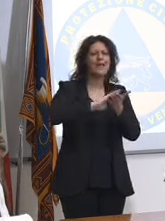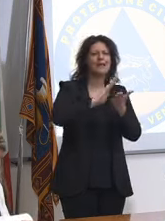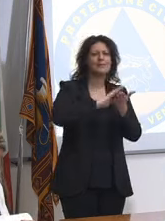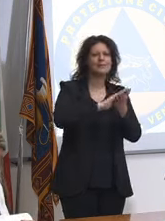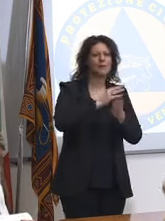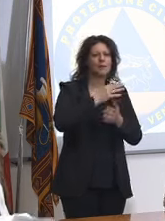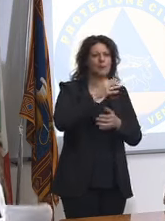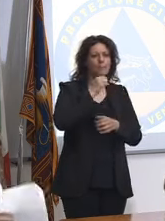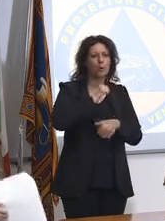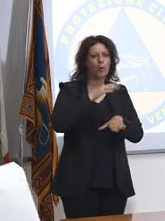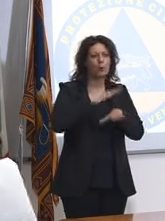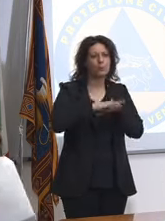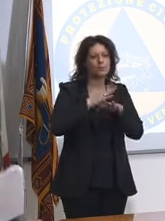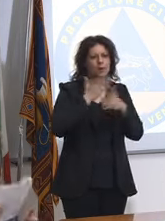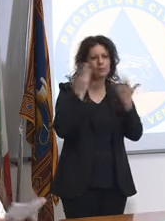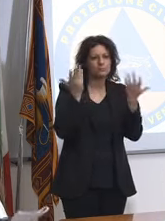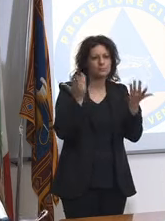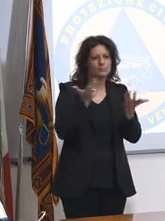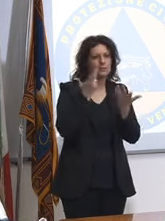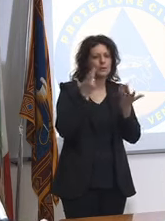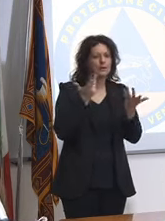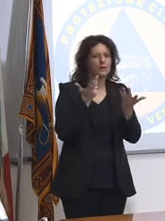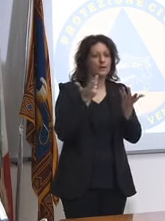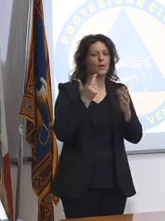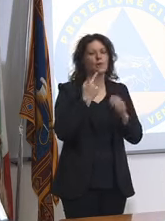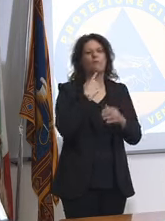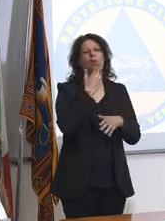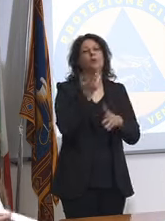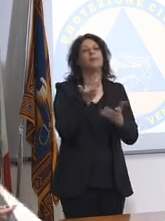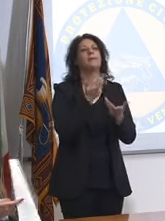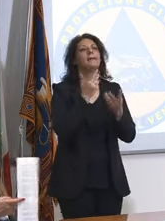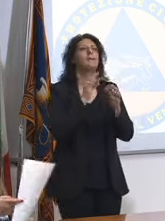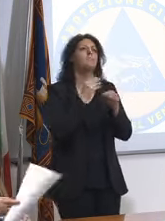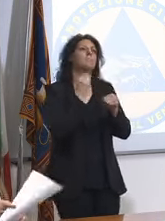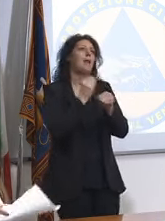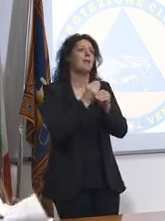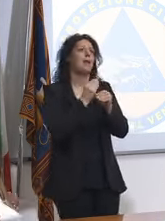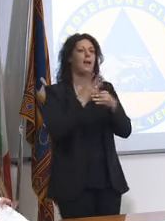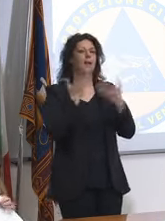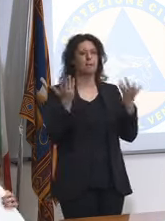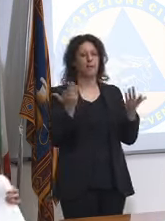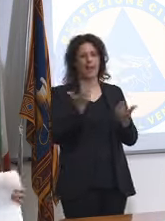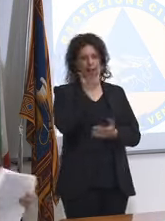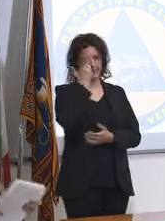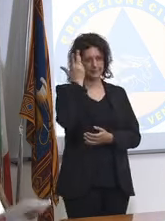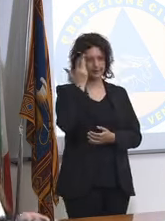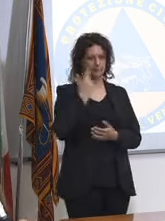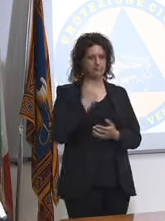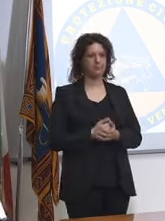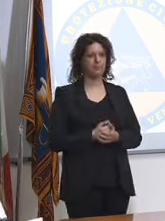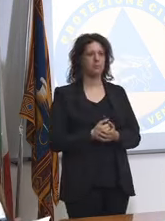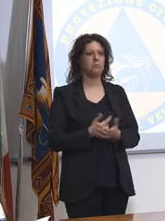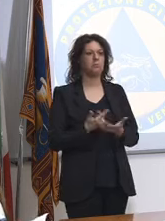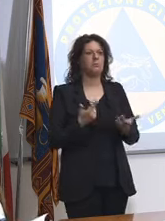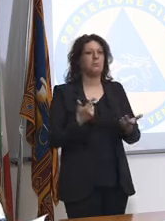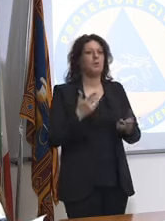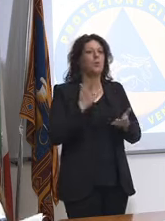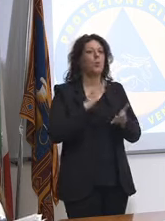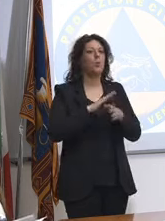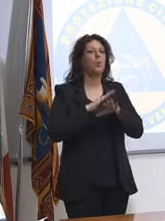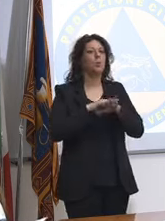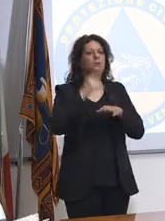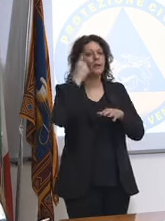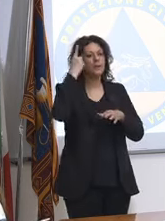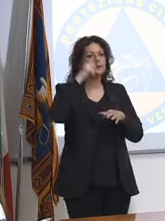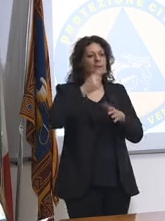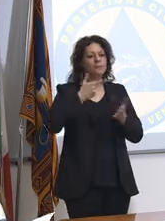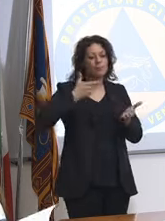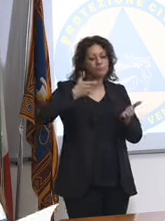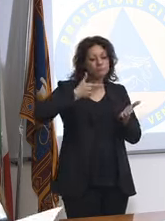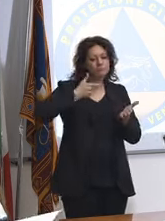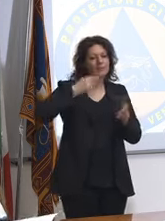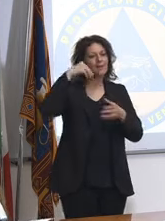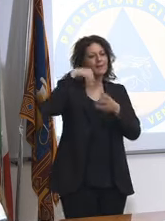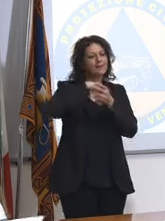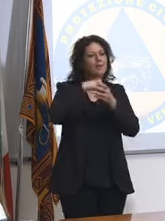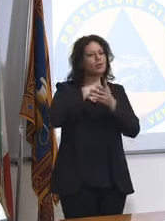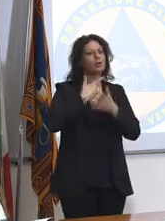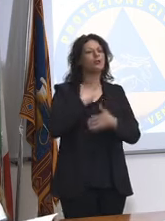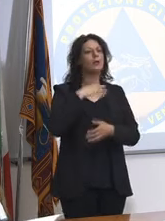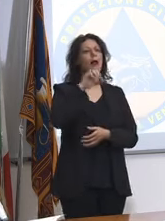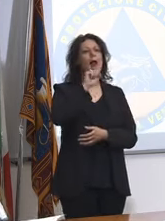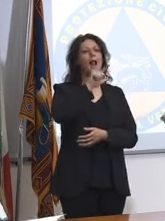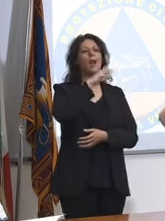una spruzzetta. Adesso io non vorrei banalizzare, ma cioè quando tu distribuisci un liquido sanificante a base alcolica,